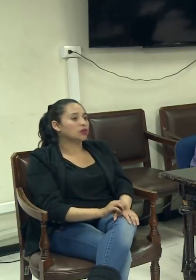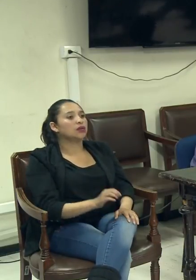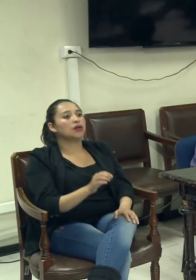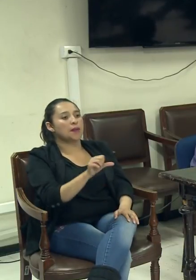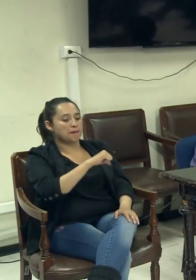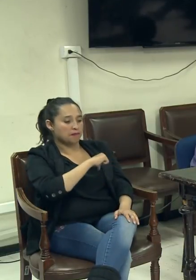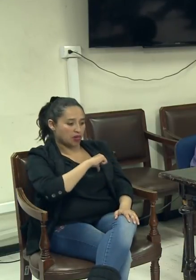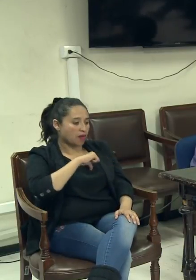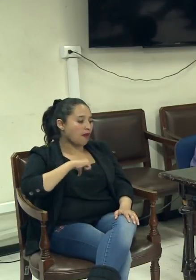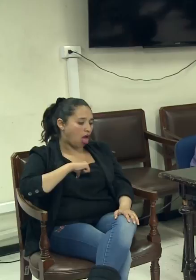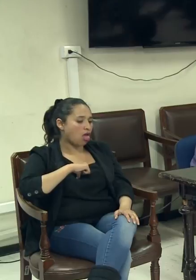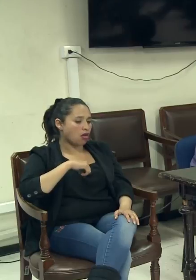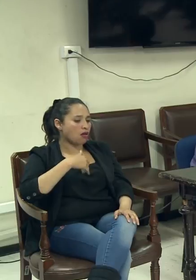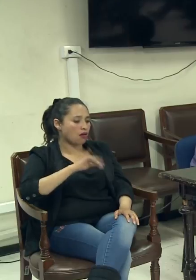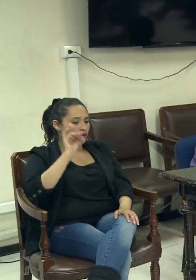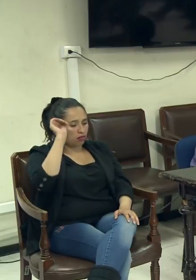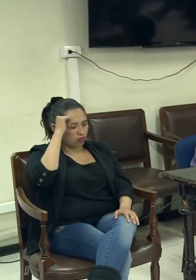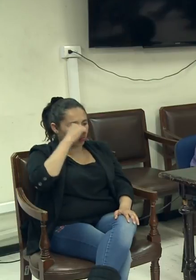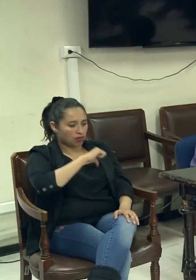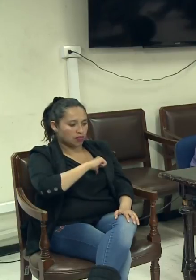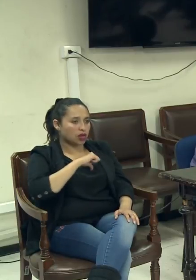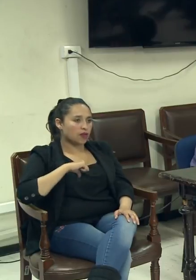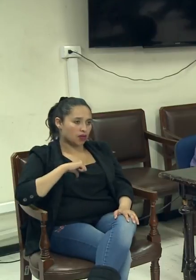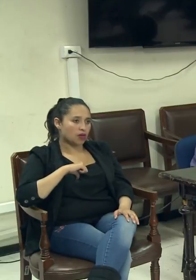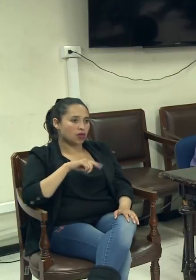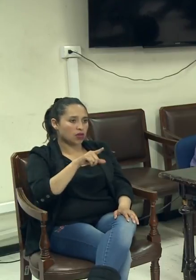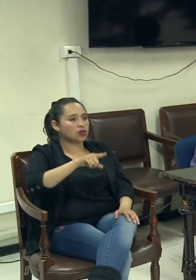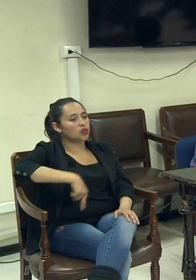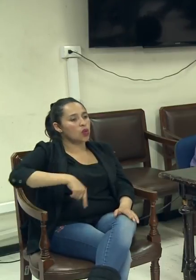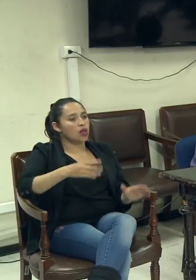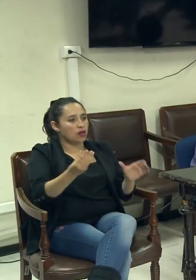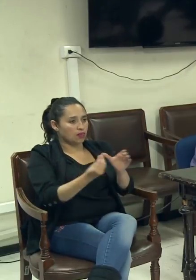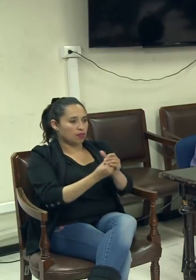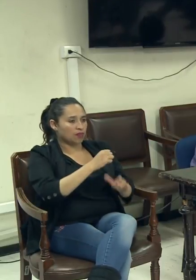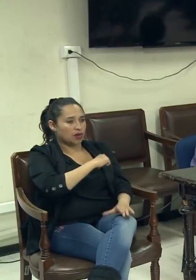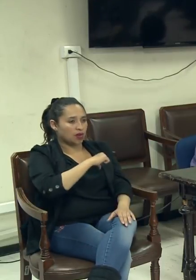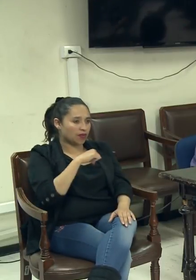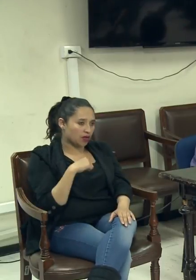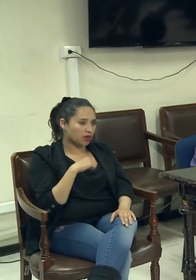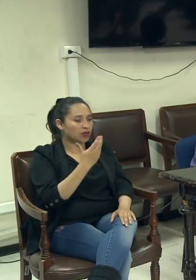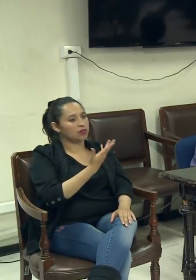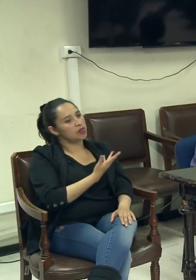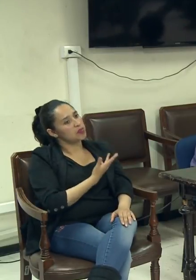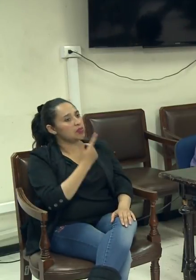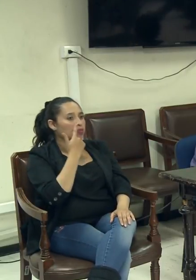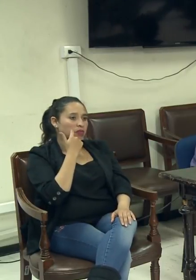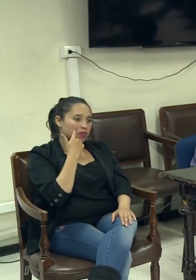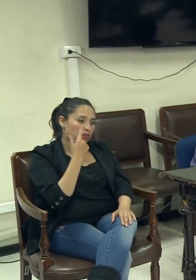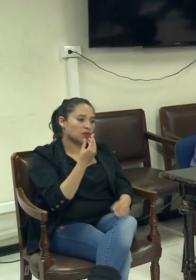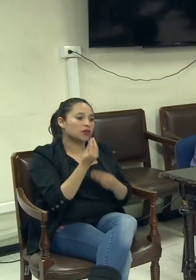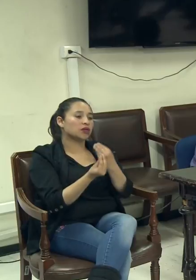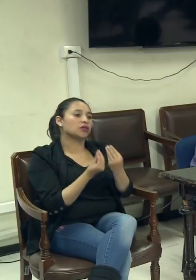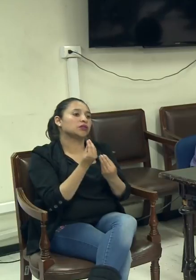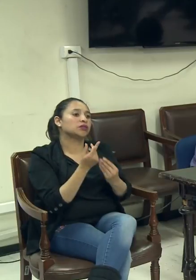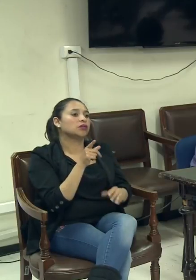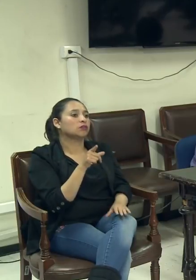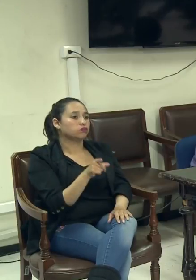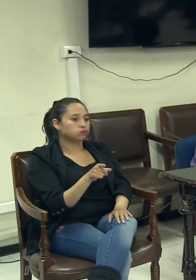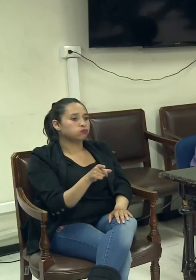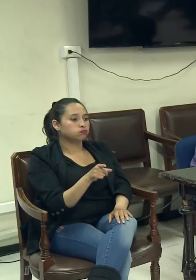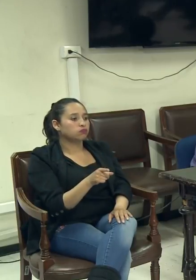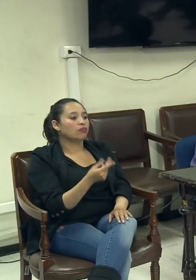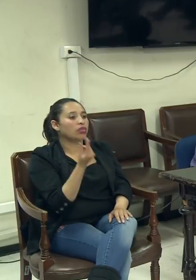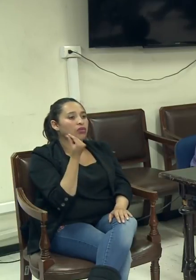privada, sí era privada. Era una escuela donde las madres y los padres poníamos el dinero